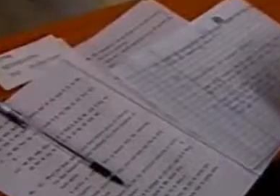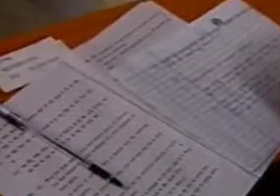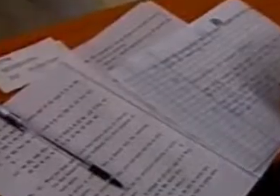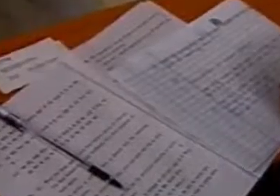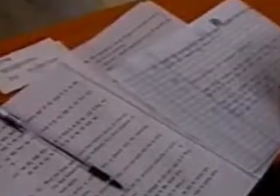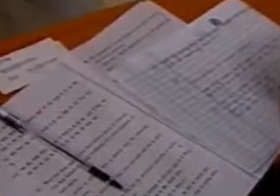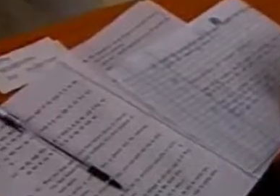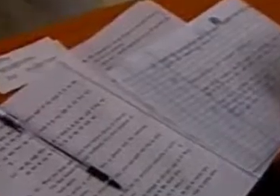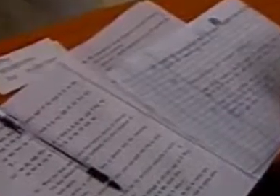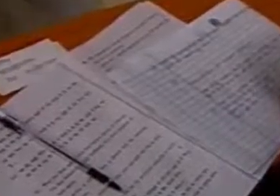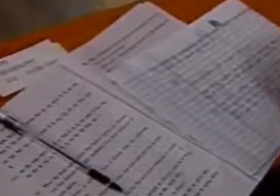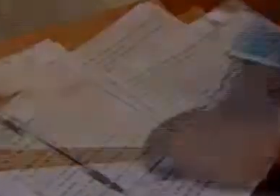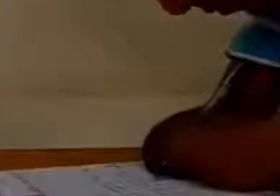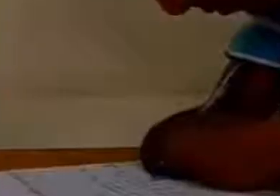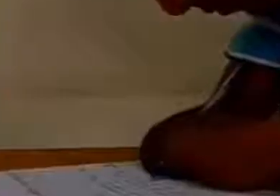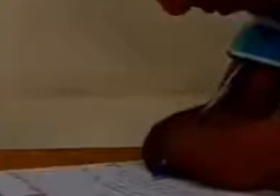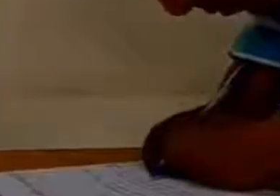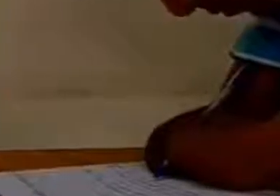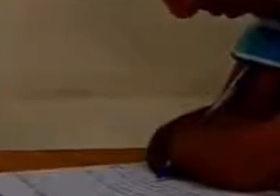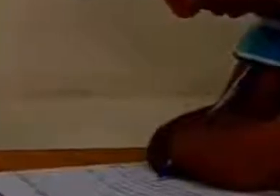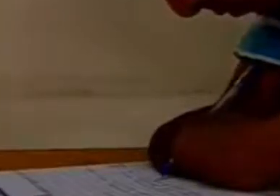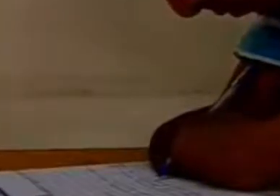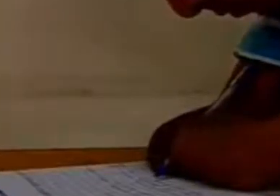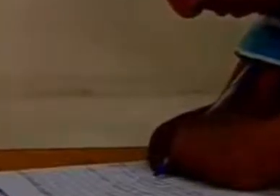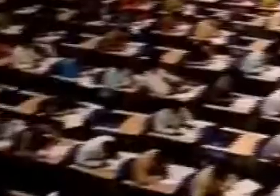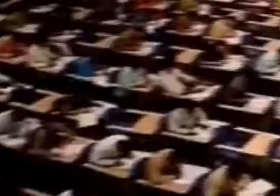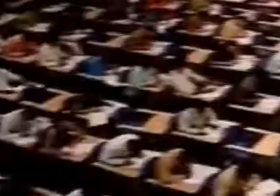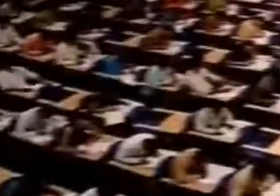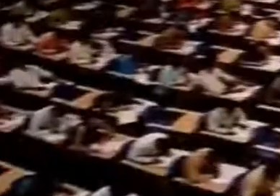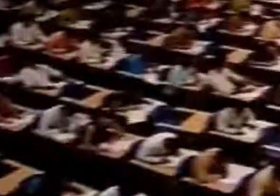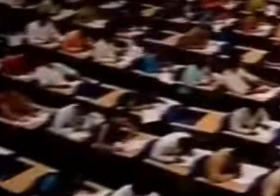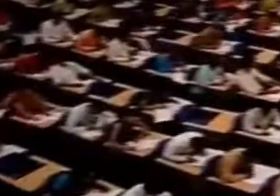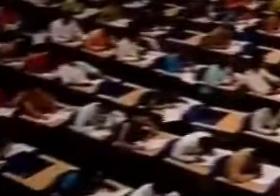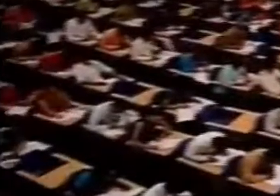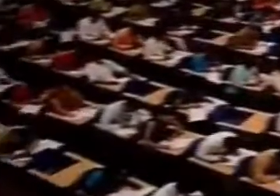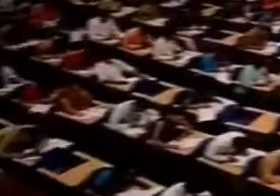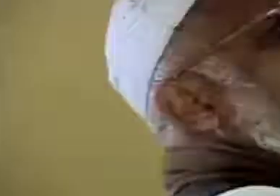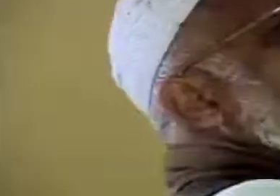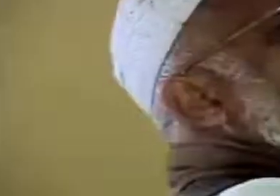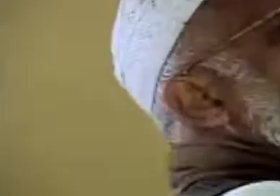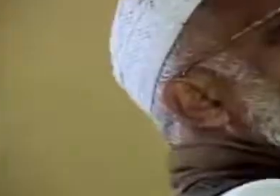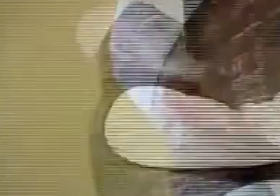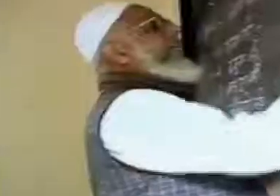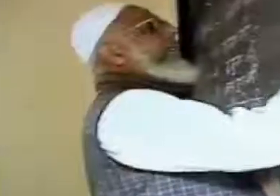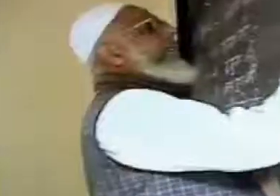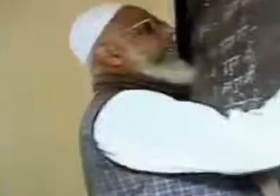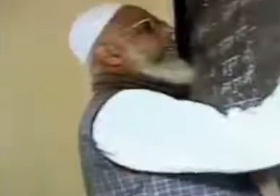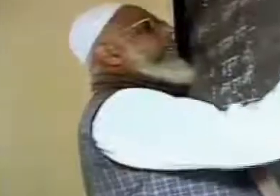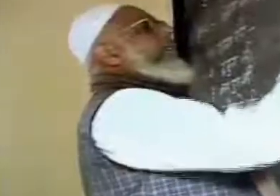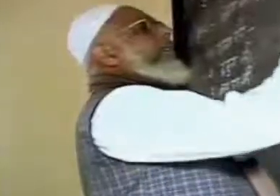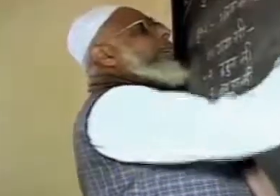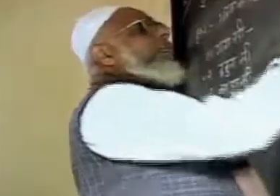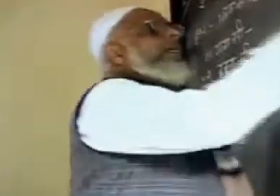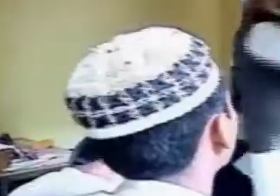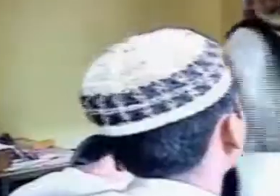फिर शिक्षा परीक्षा का अवसर एक बार ही क्यों